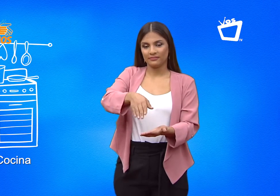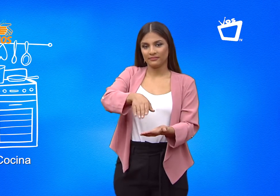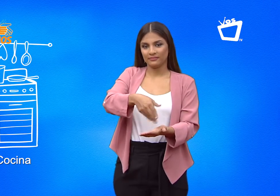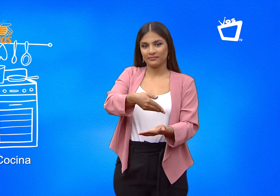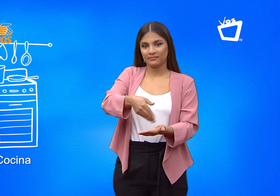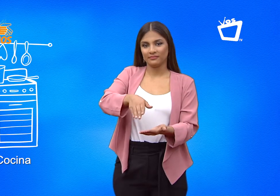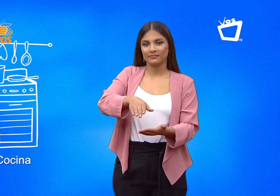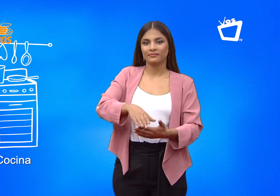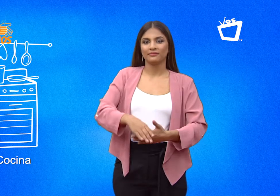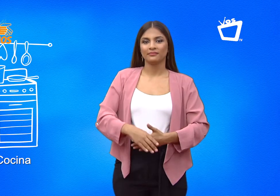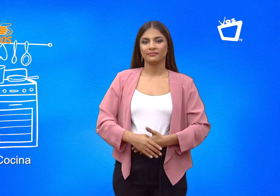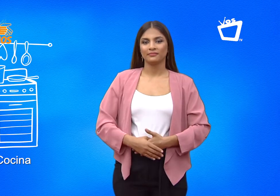Cocina.